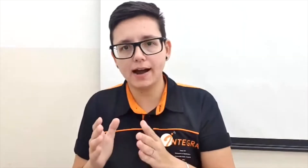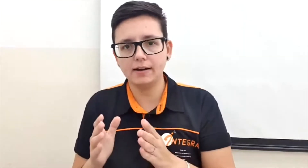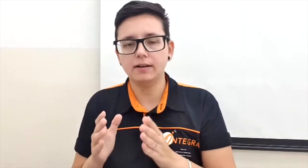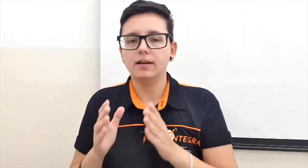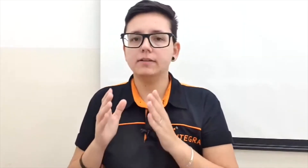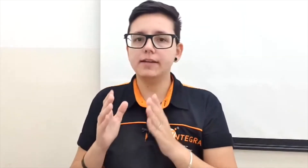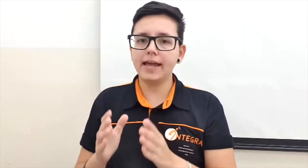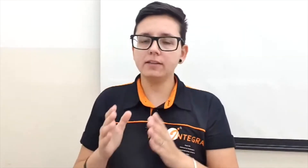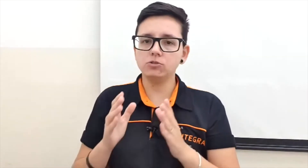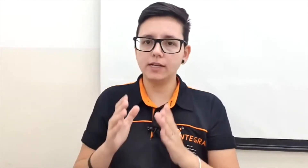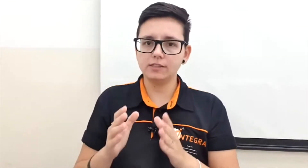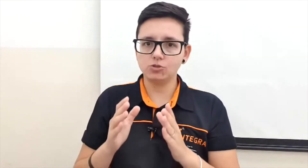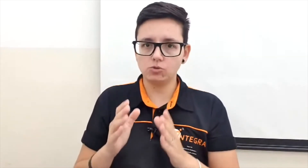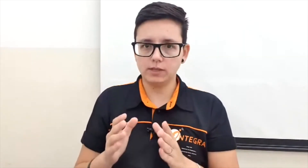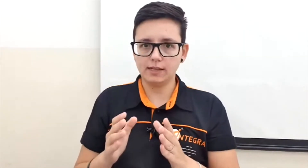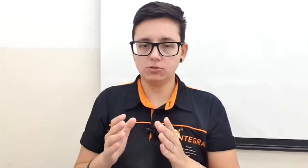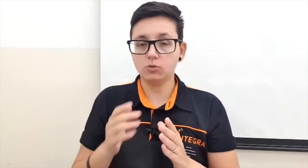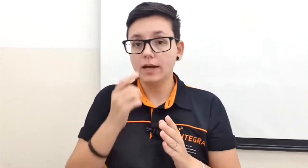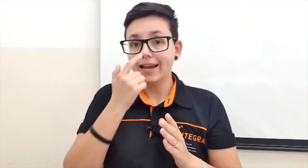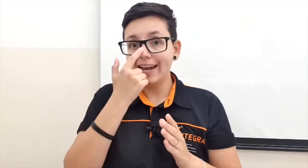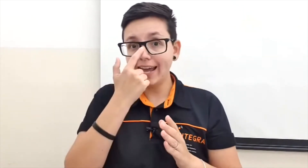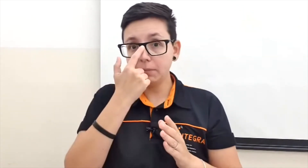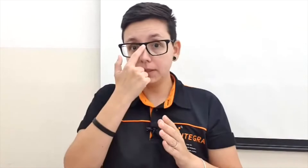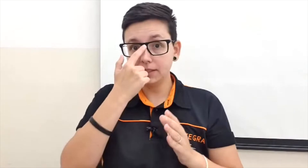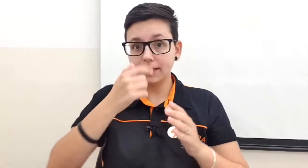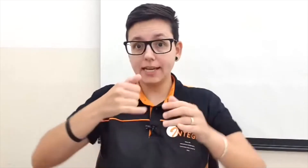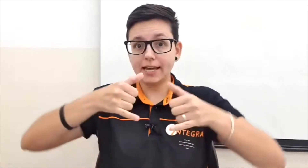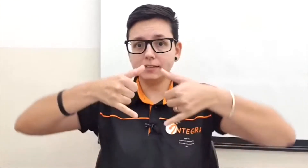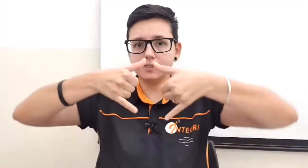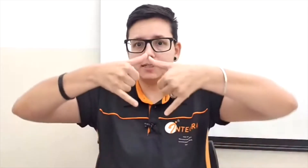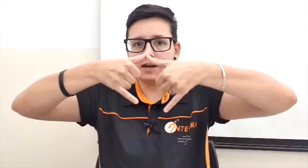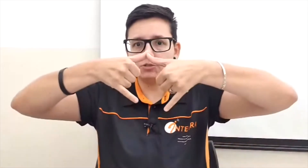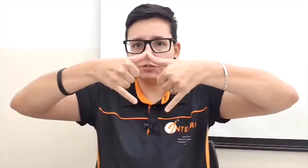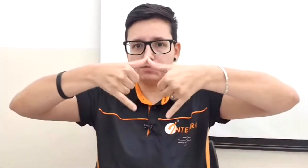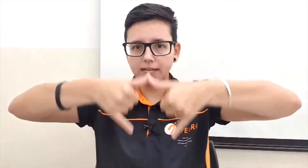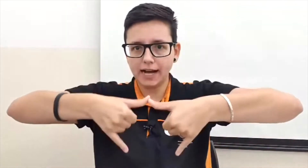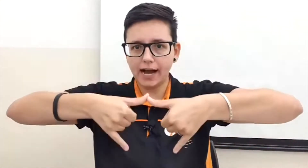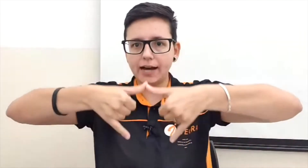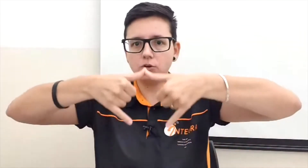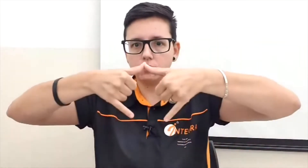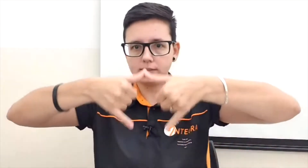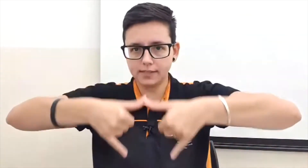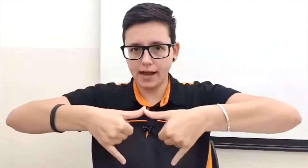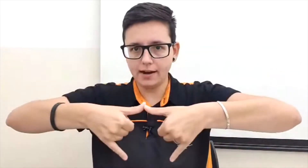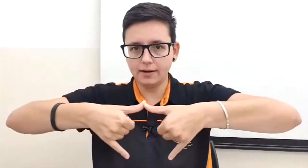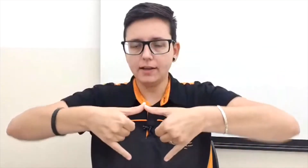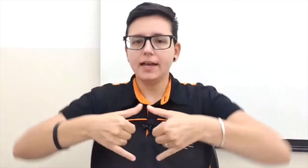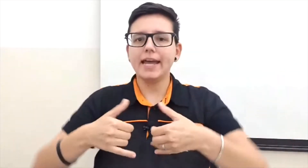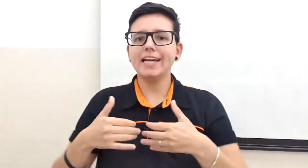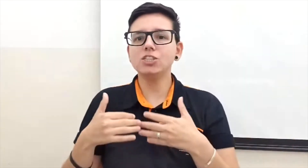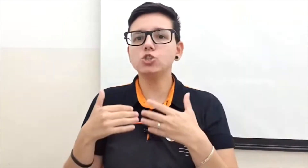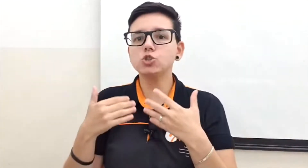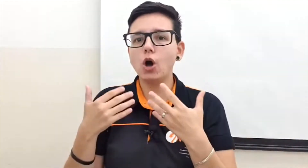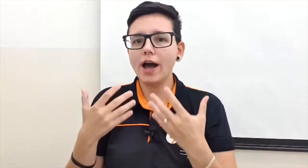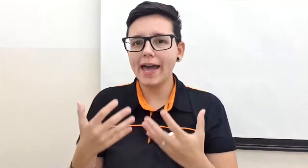ficar dentro desse contexto. Lembre-se que esse sinal de ficar ou estar, ele só é